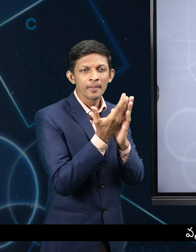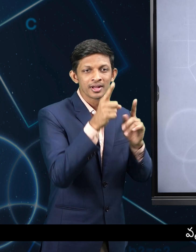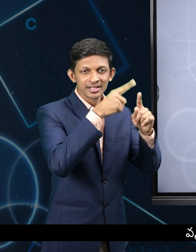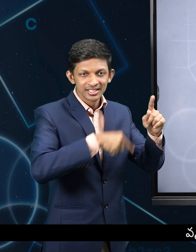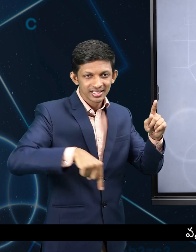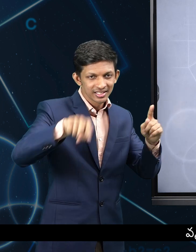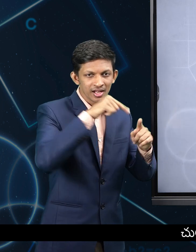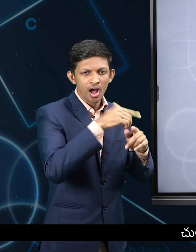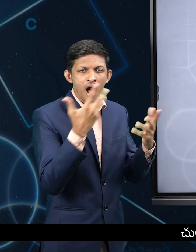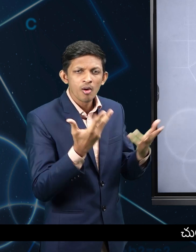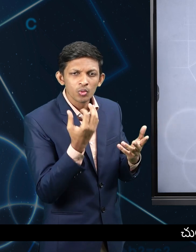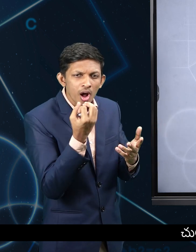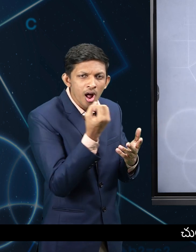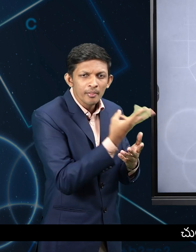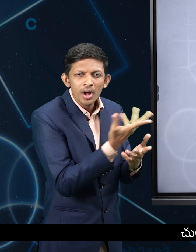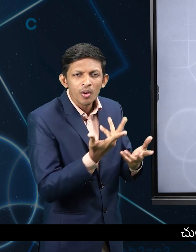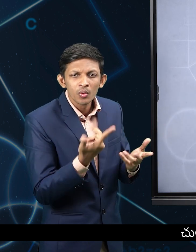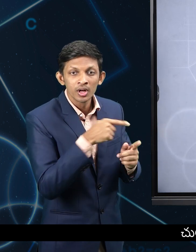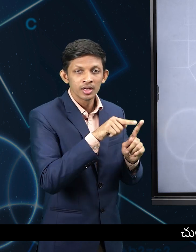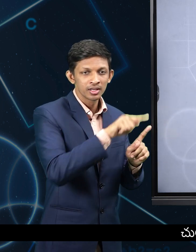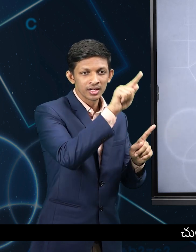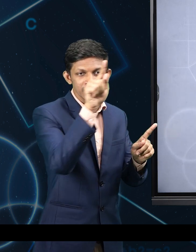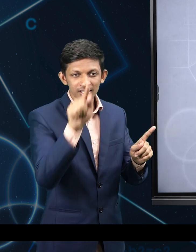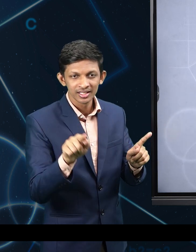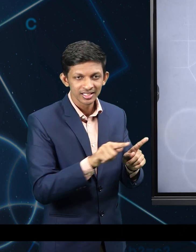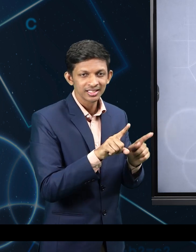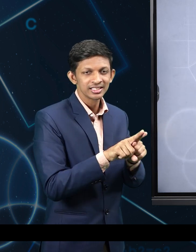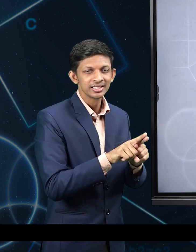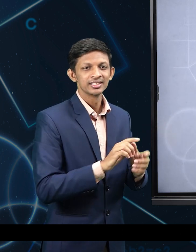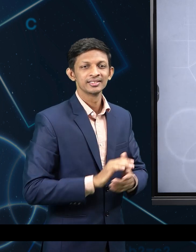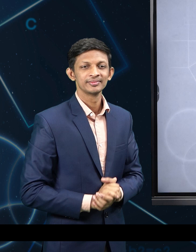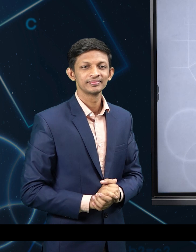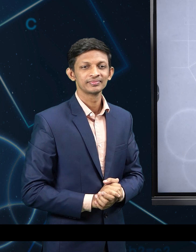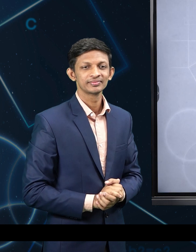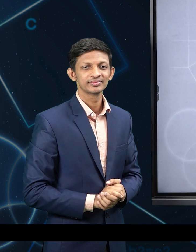మరియు చుట్టుకొలత మరియు వైశాల్యాన్ని ఎలా కనుగొనాలో చూద్దాం.